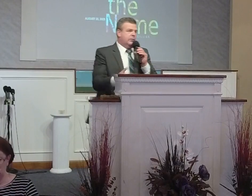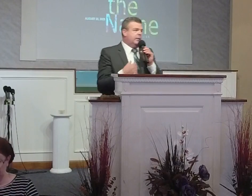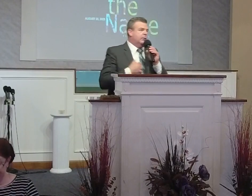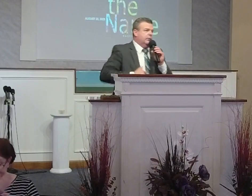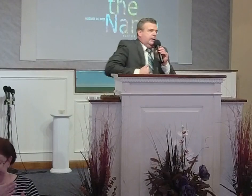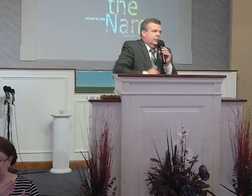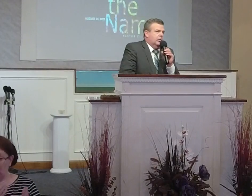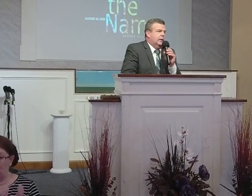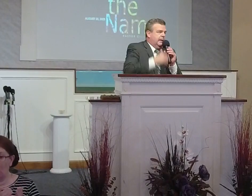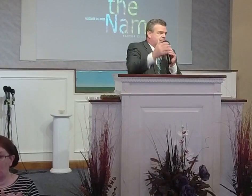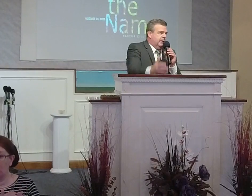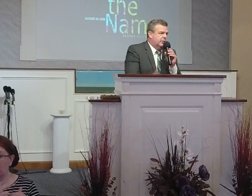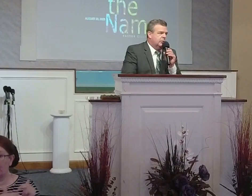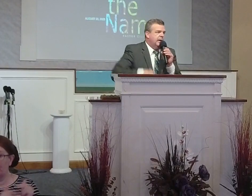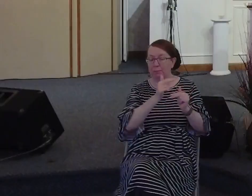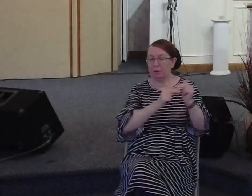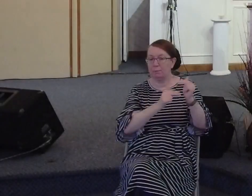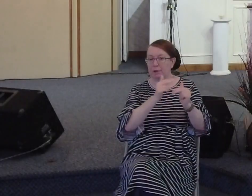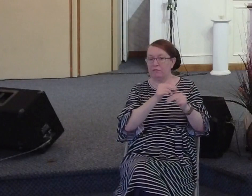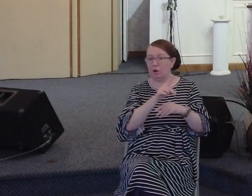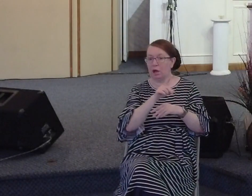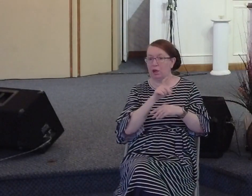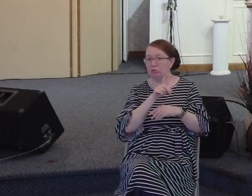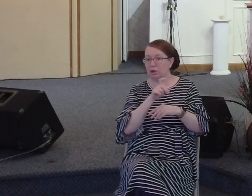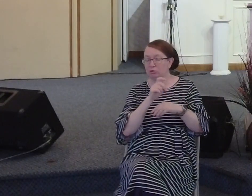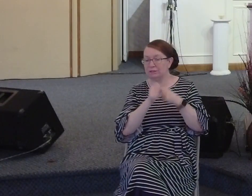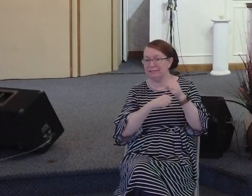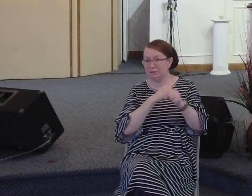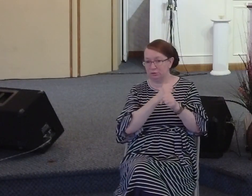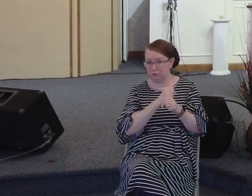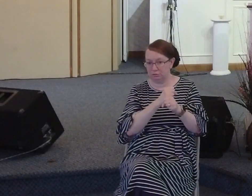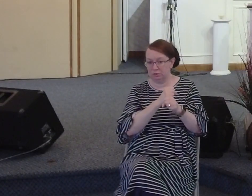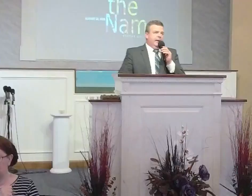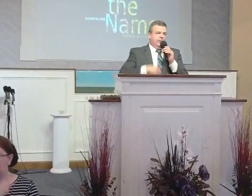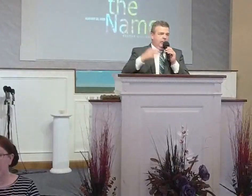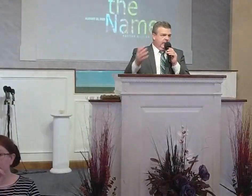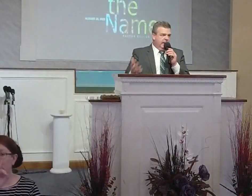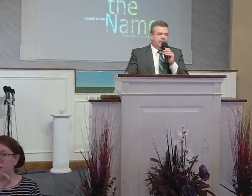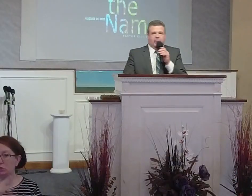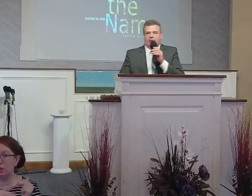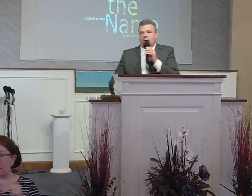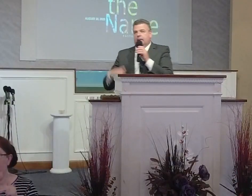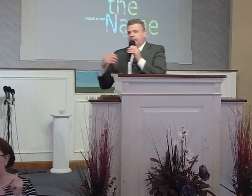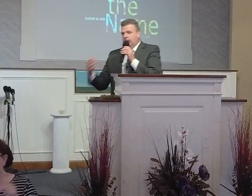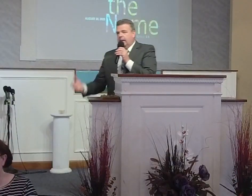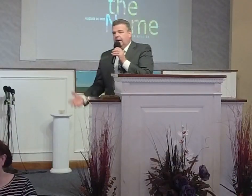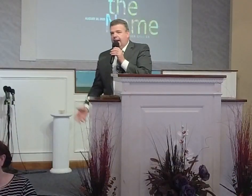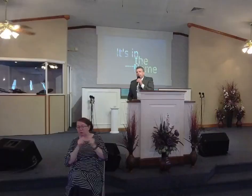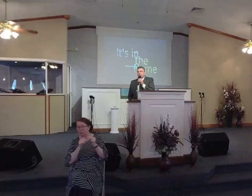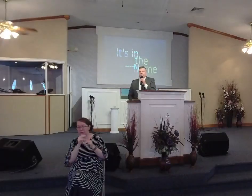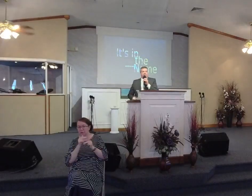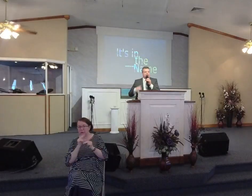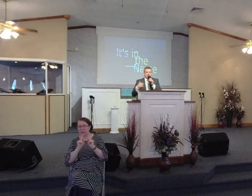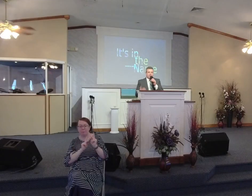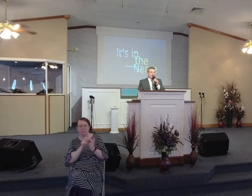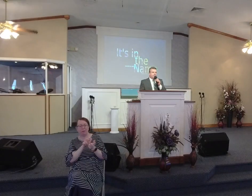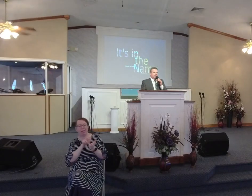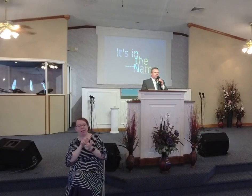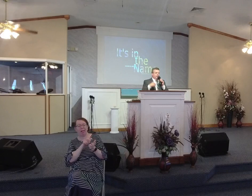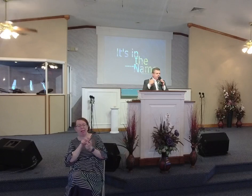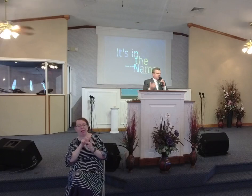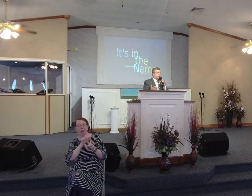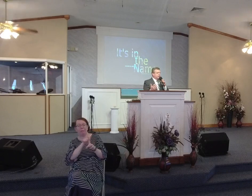diluvio y limpió la tierra de todo ser viviente que estaba en el arca de la